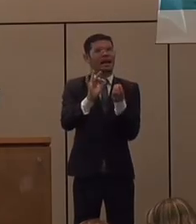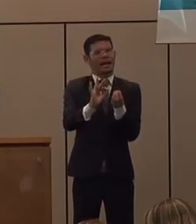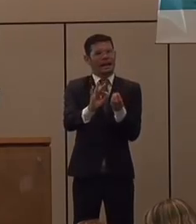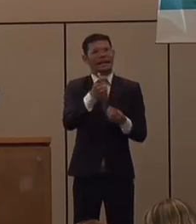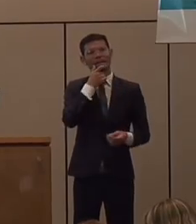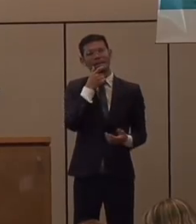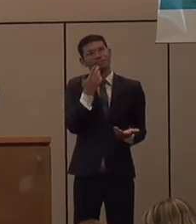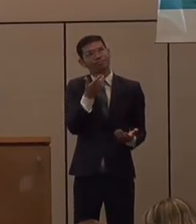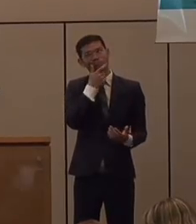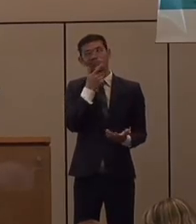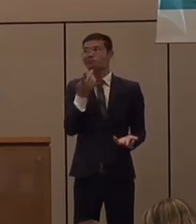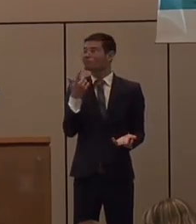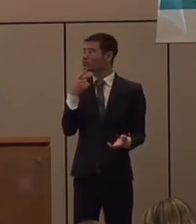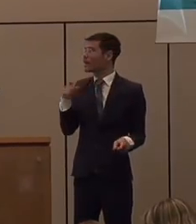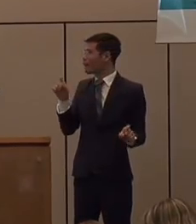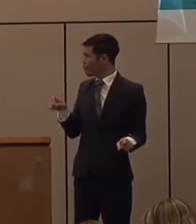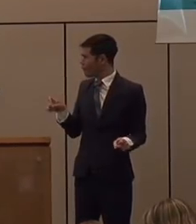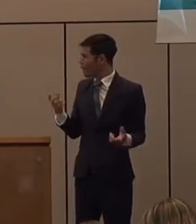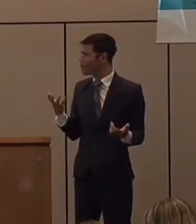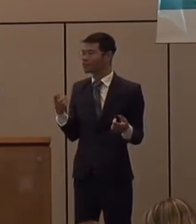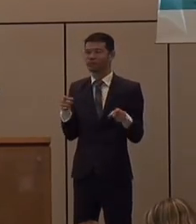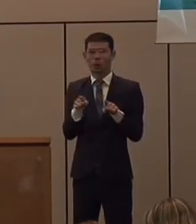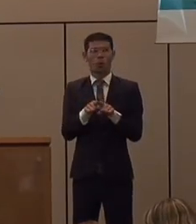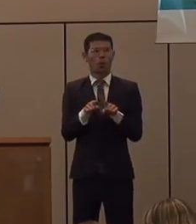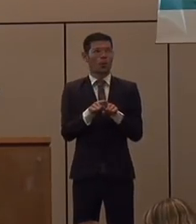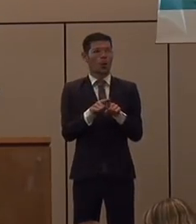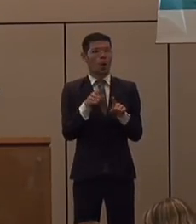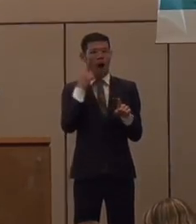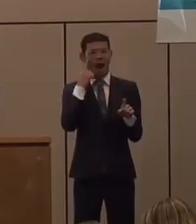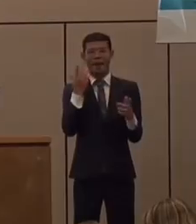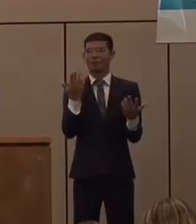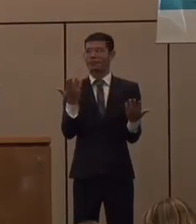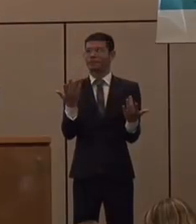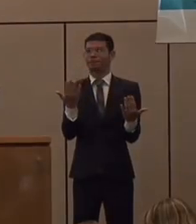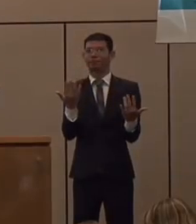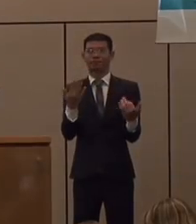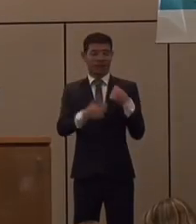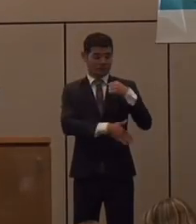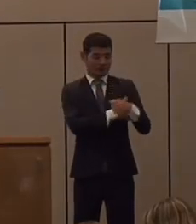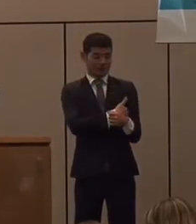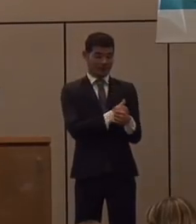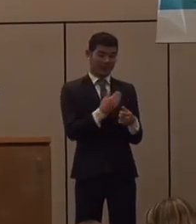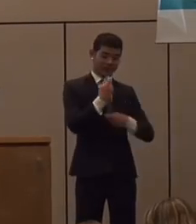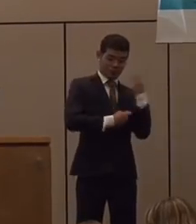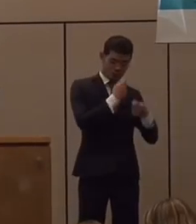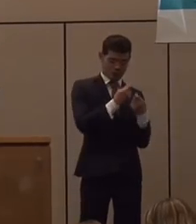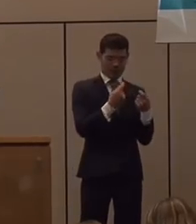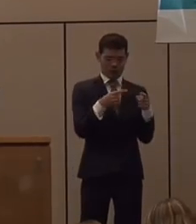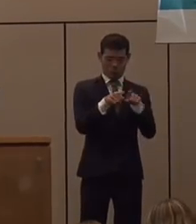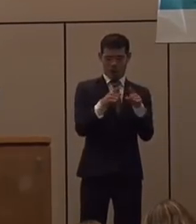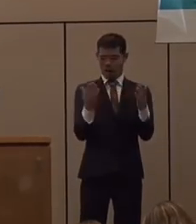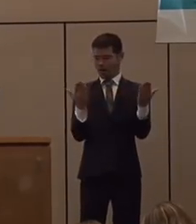que nosotros somos si nos comparan como seres humanos somos los más queridos los más